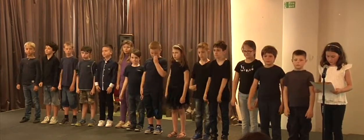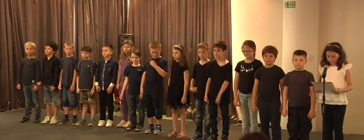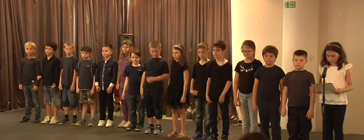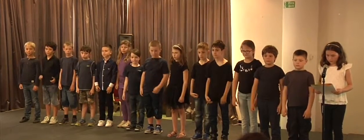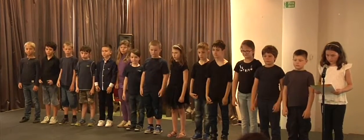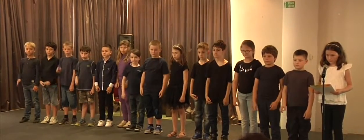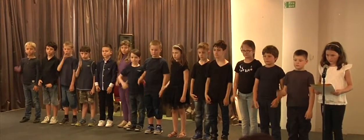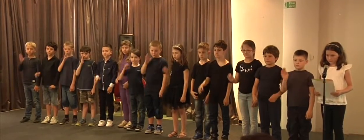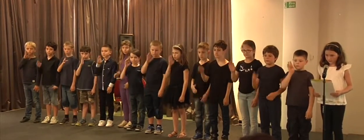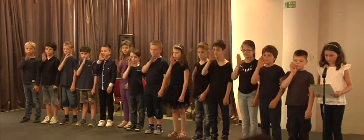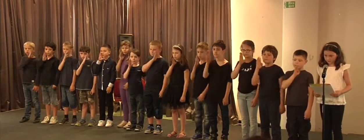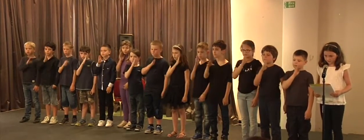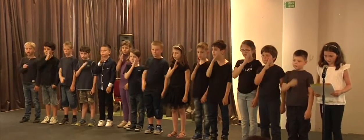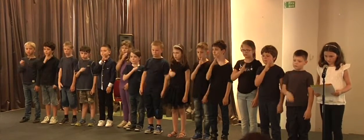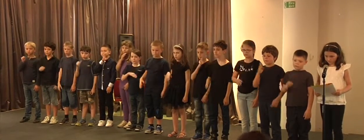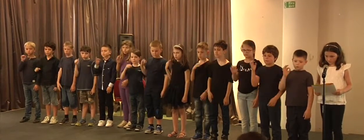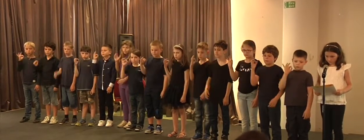U podne dobar dan.